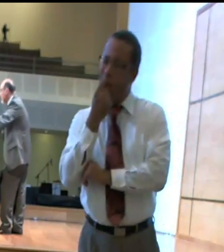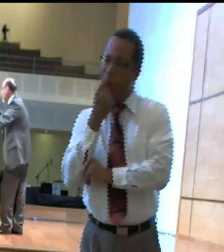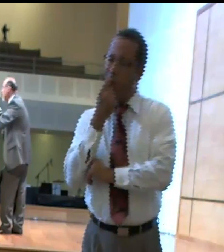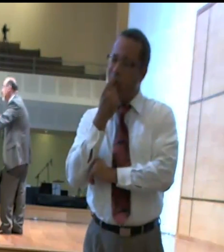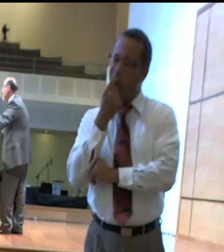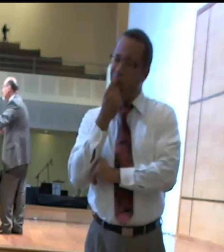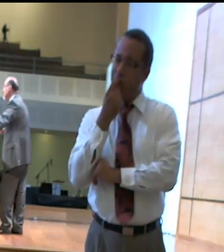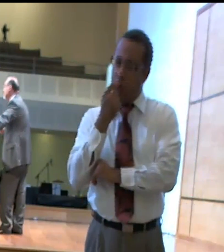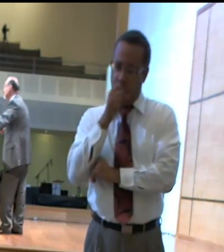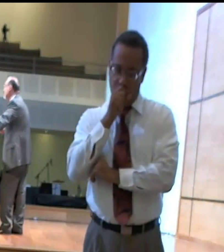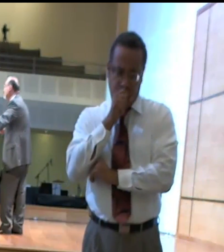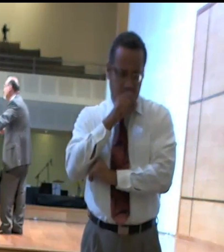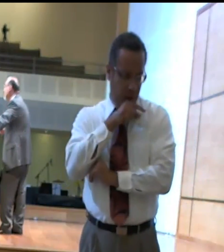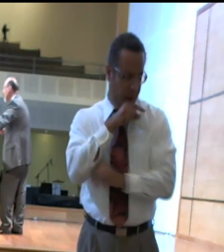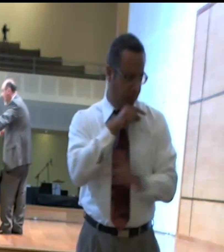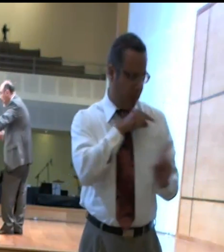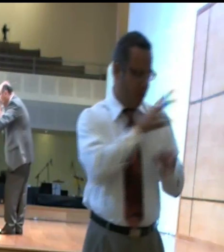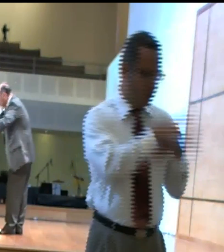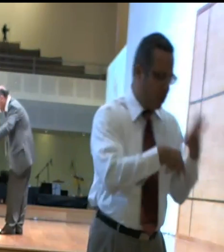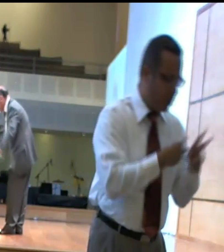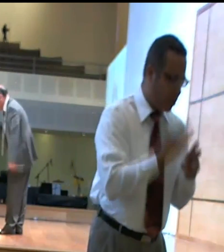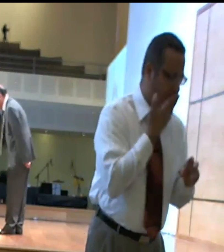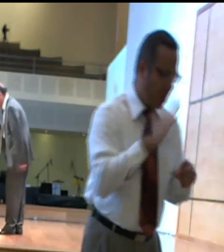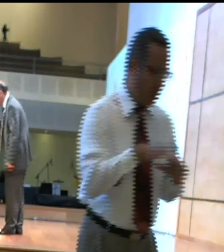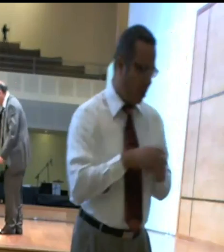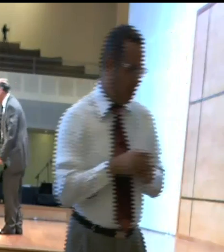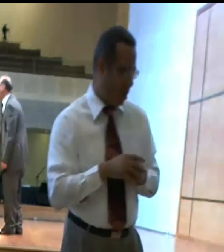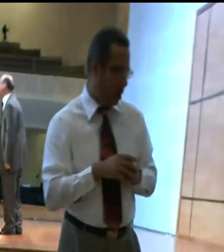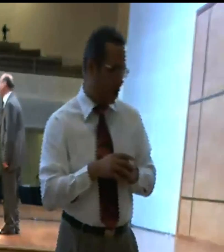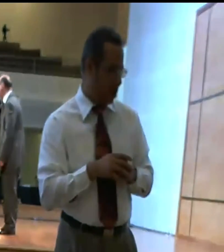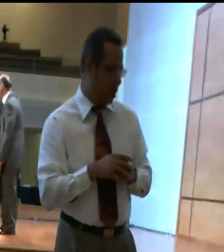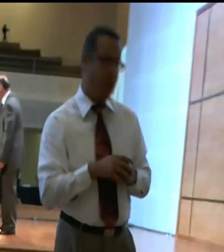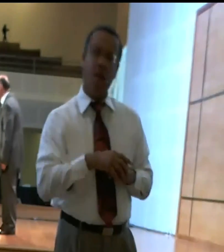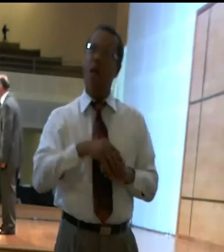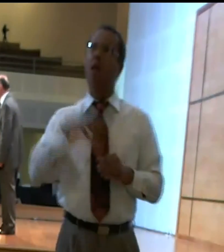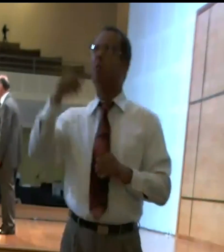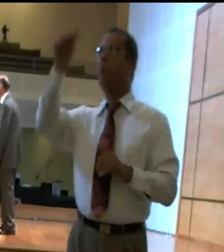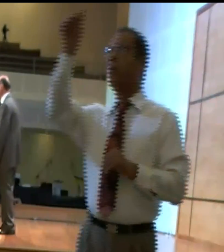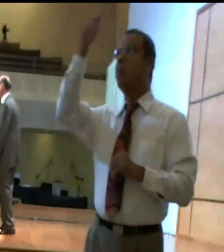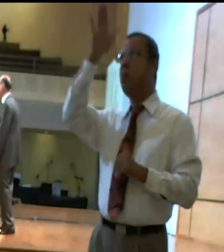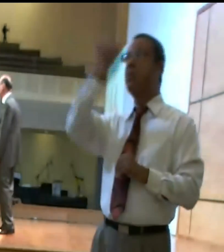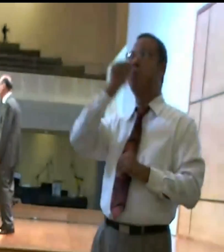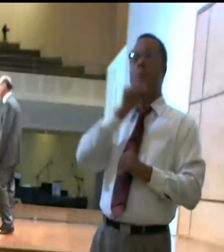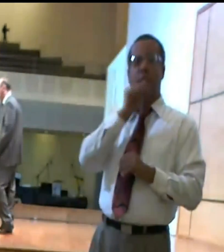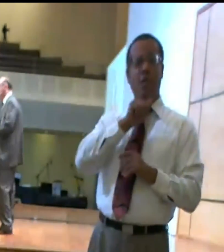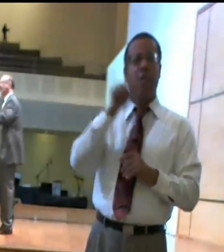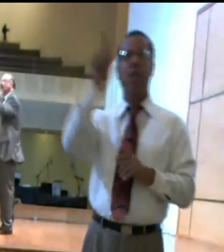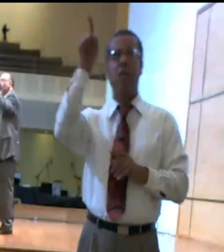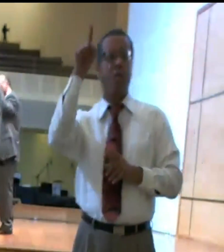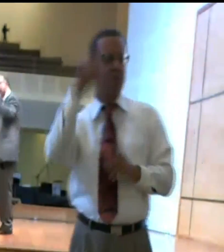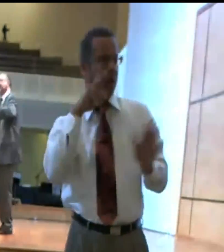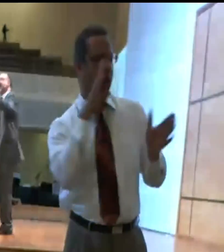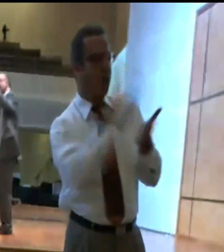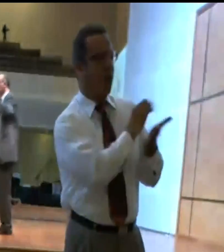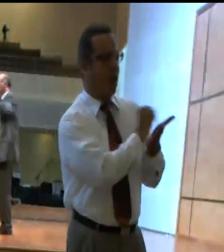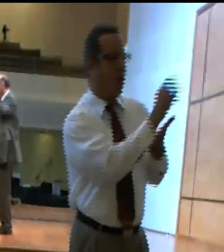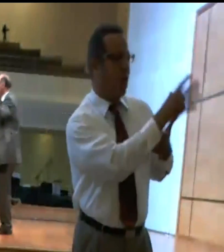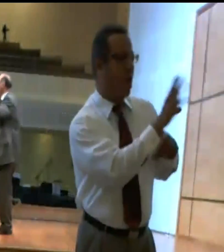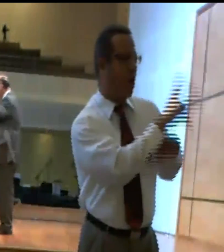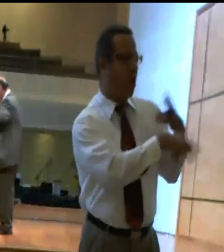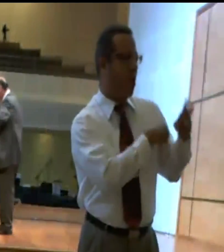el impío se saldrá con la suya. Aunque viva una vida más larga que la de muchos creyentes, aunque